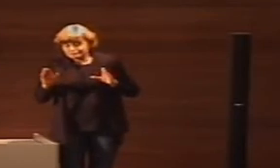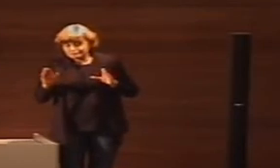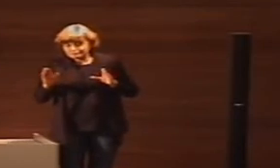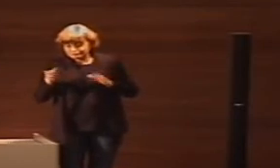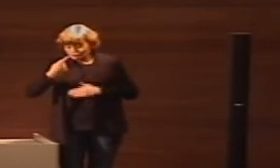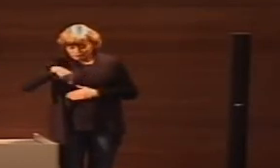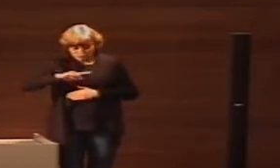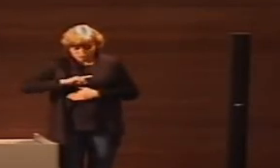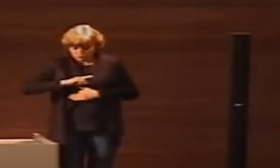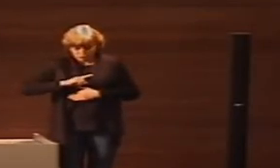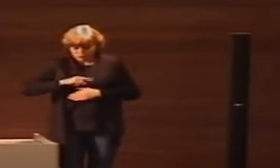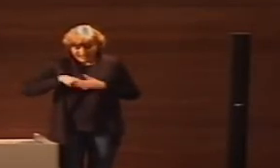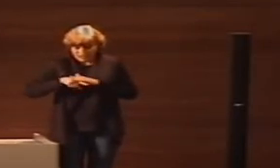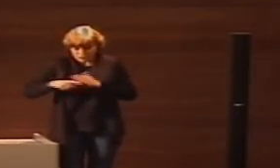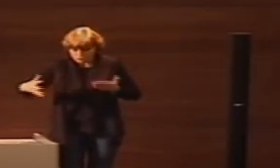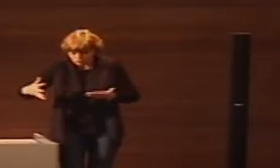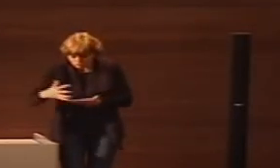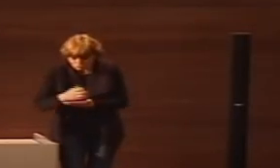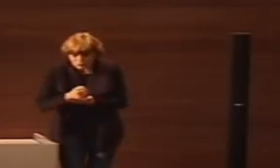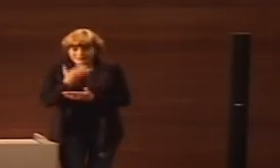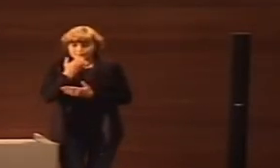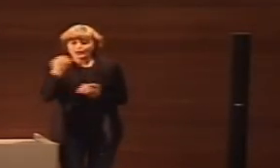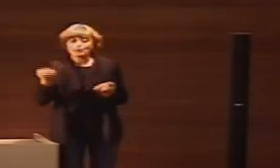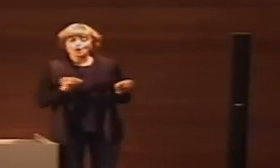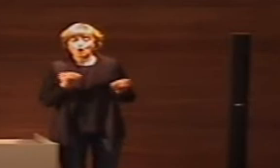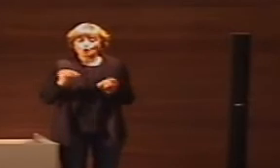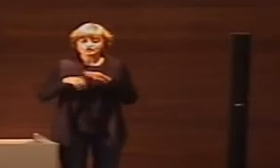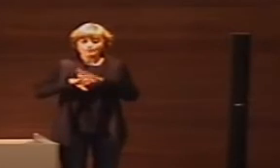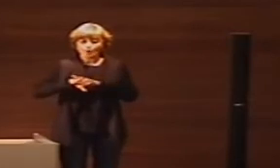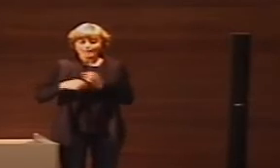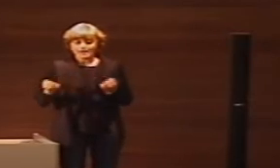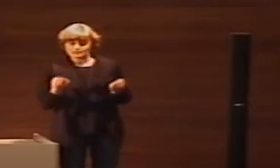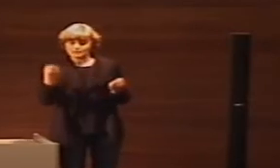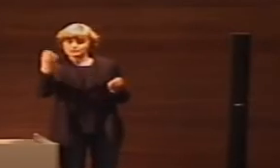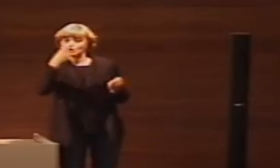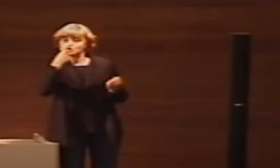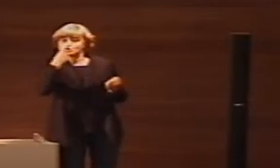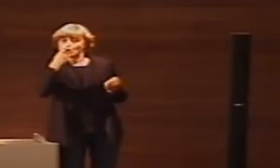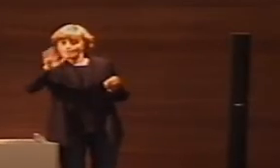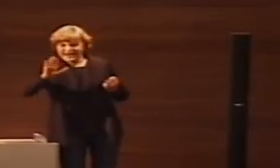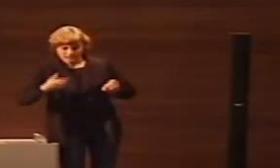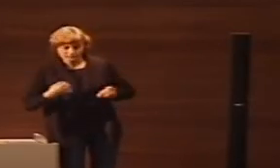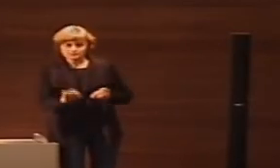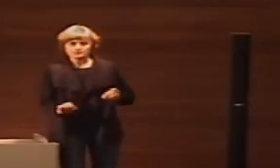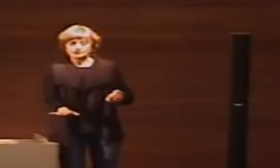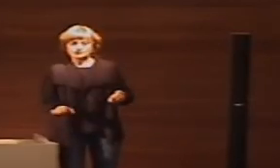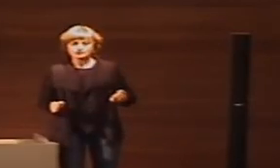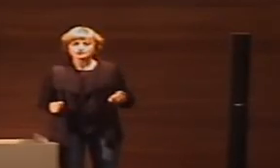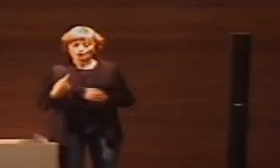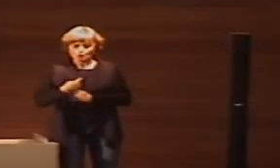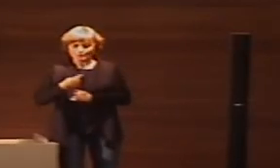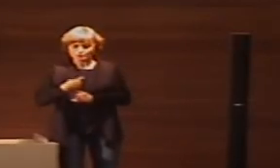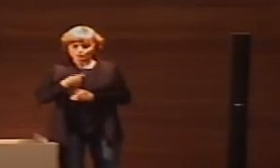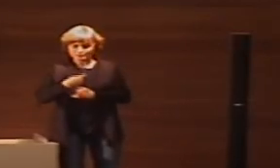de nuestro existir, ¿no? Tenemos que circular por la derecha, tenemos que pararnos en el semáforo, no podemos exceder la límite